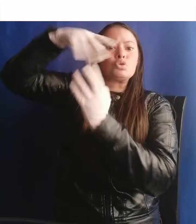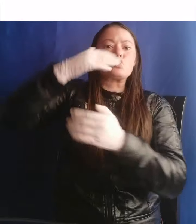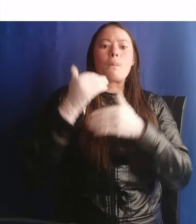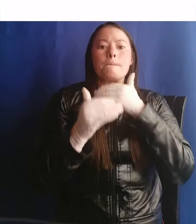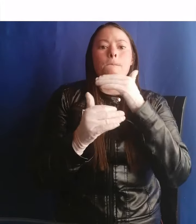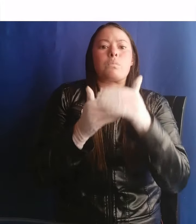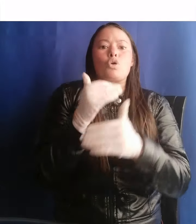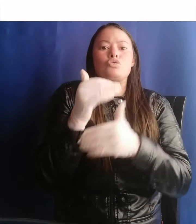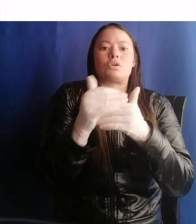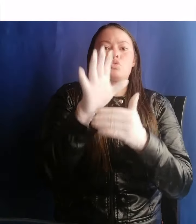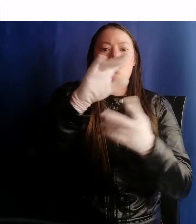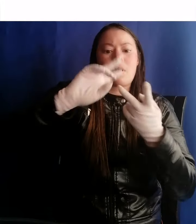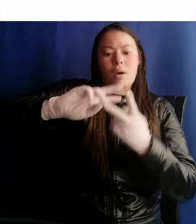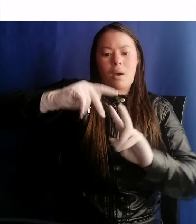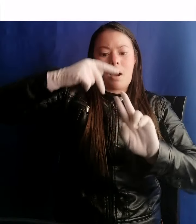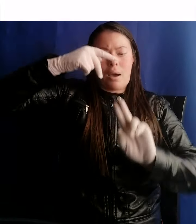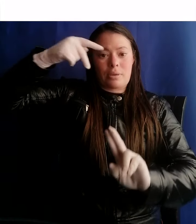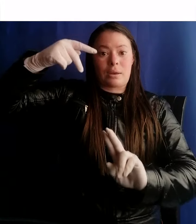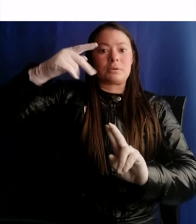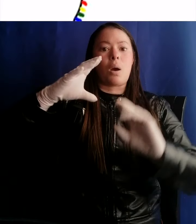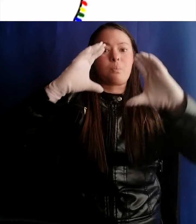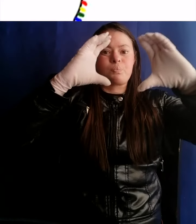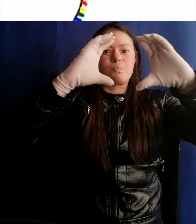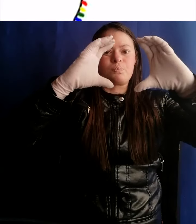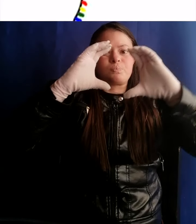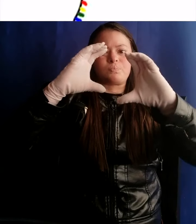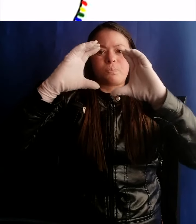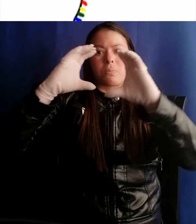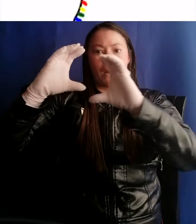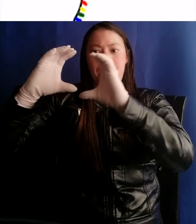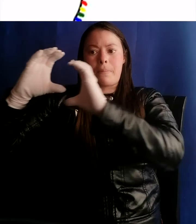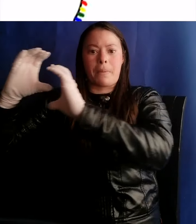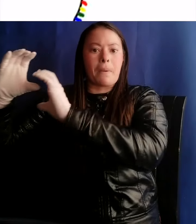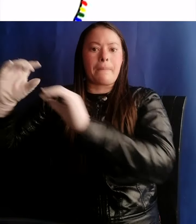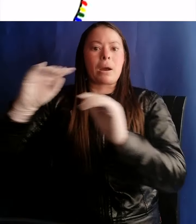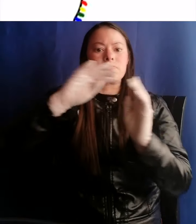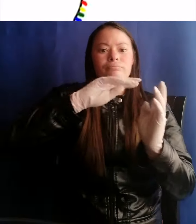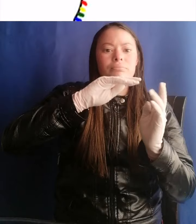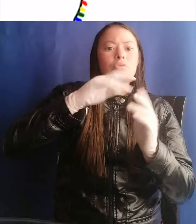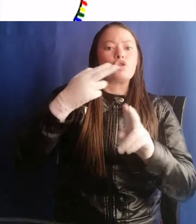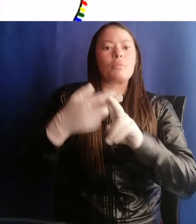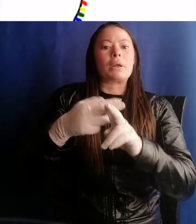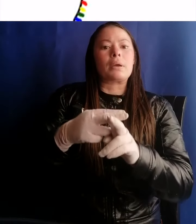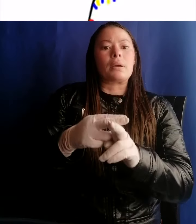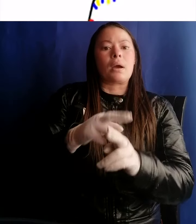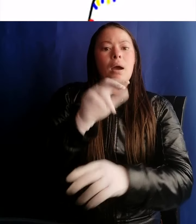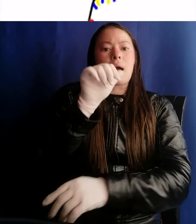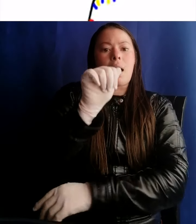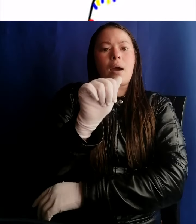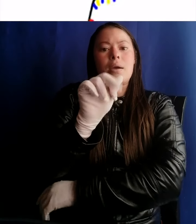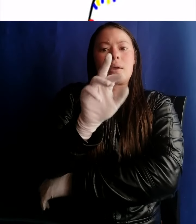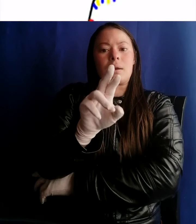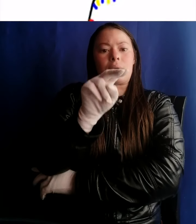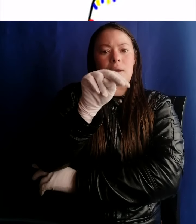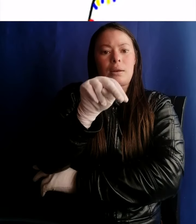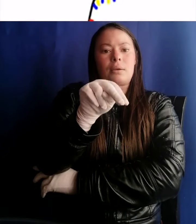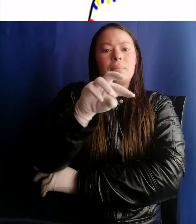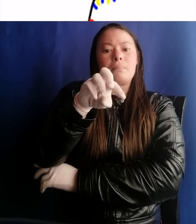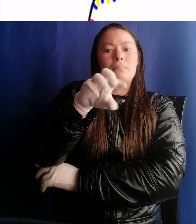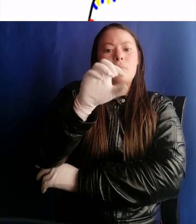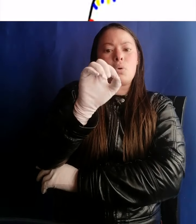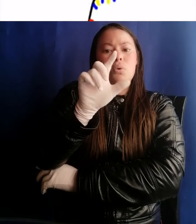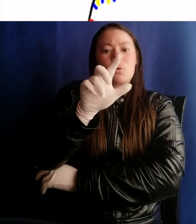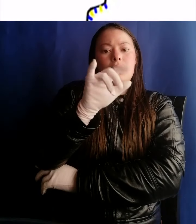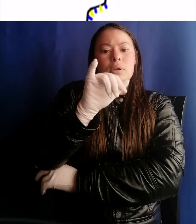continúa hasta que la ARN polimerasa se topa con una señal de terminación en el ADN, entonces la burbuja de transcripción se desmonta y se liberan